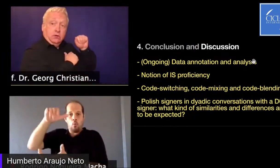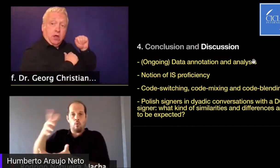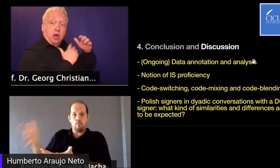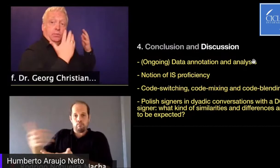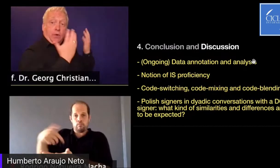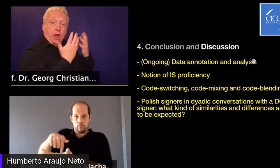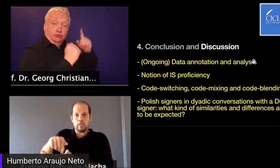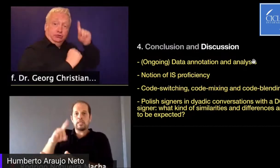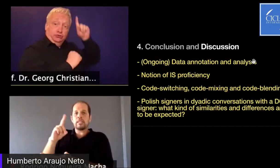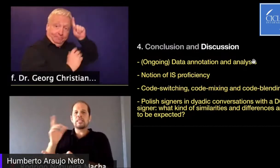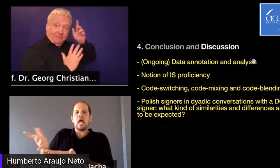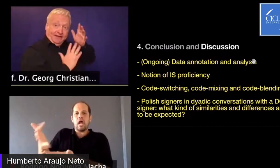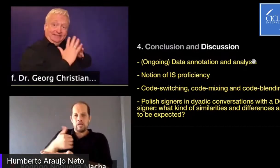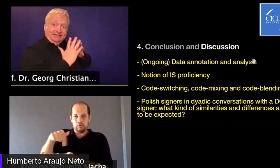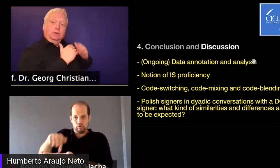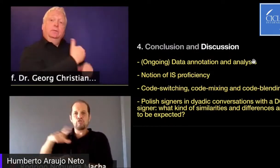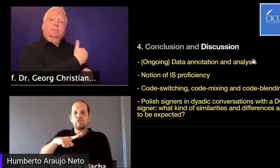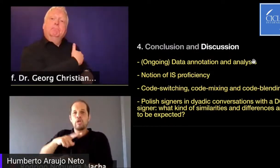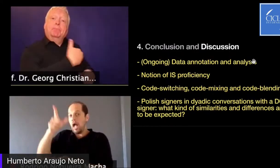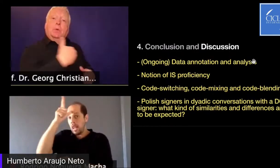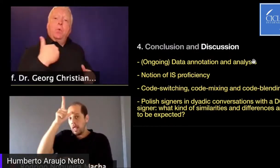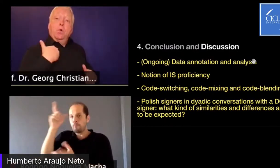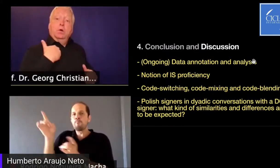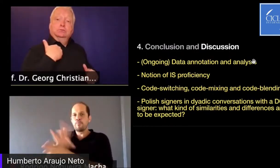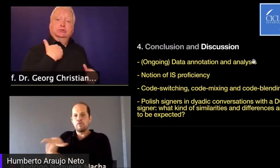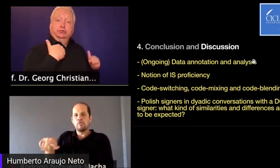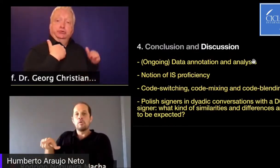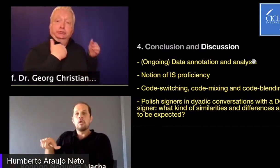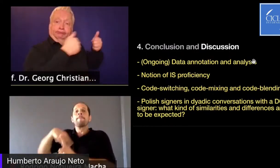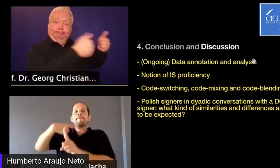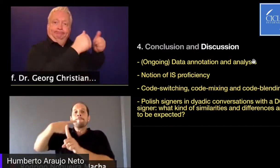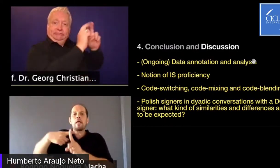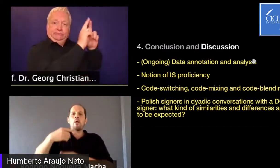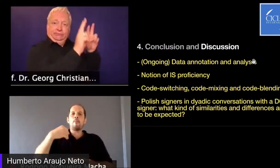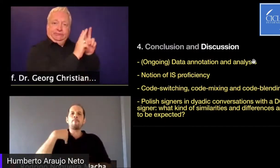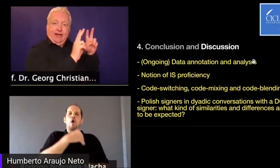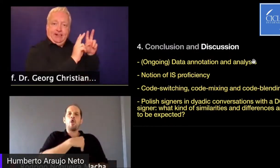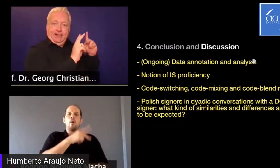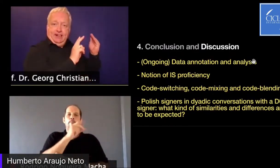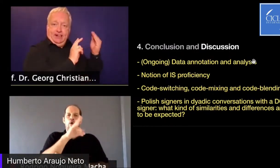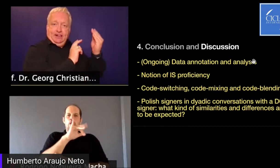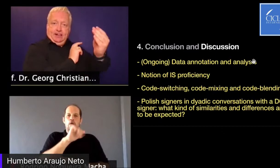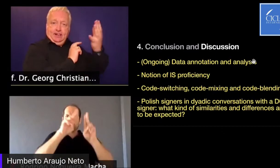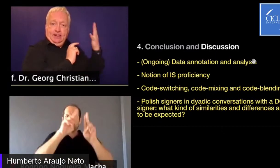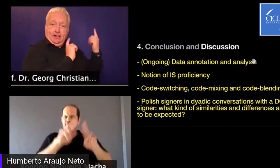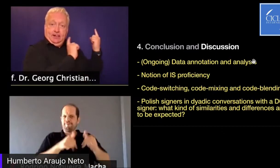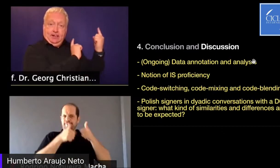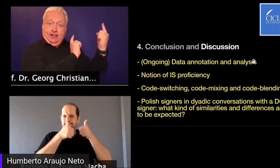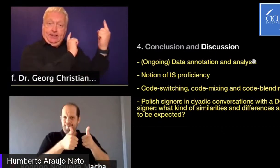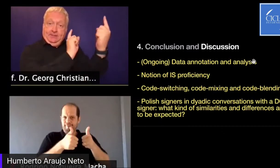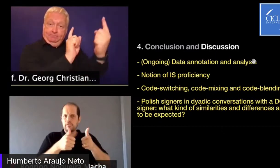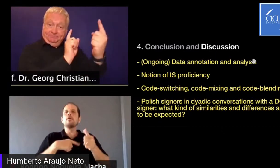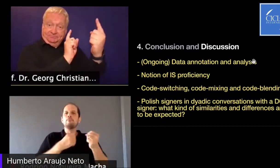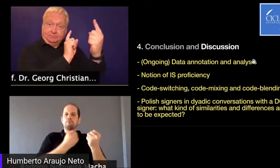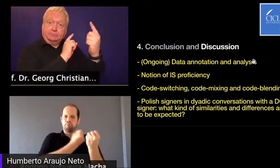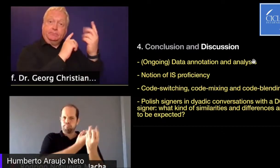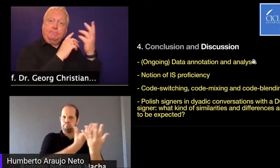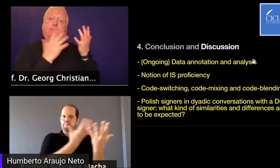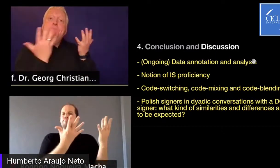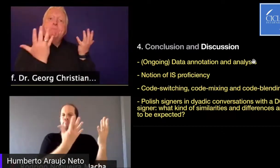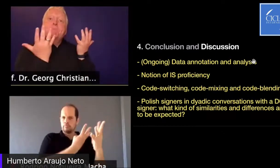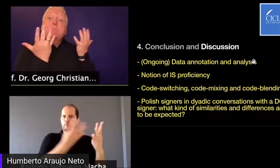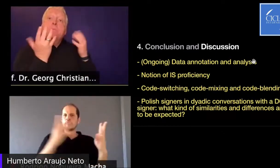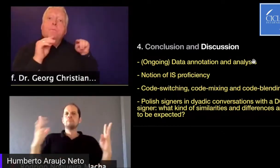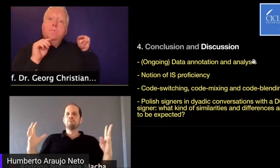E há um corpus alemão já finalizado, que está sendo complementado com